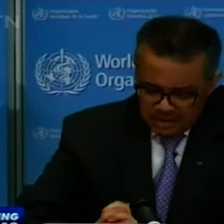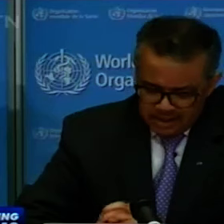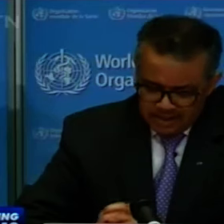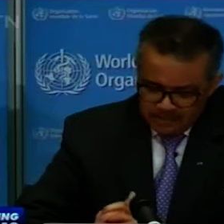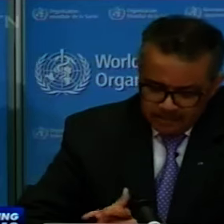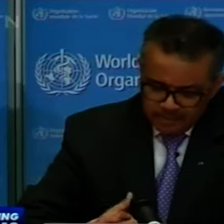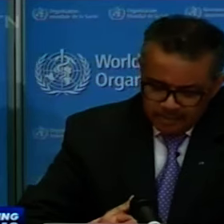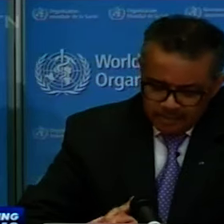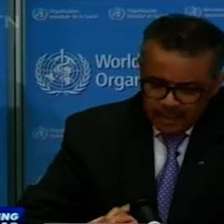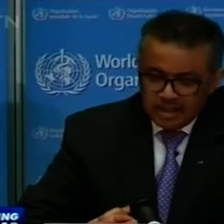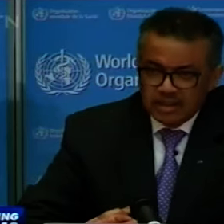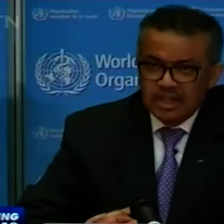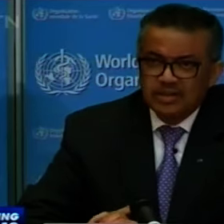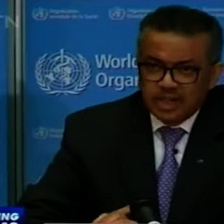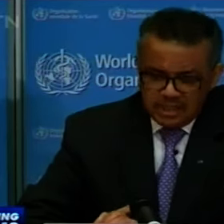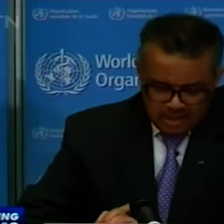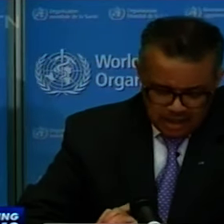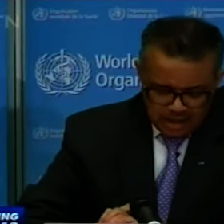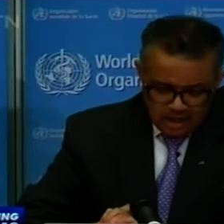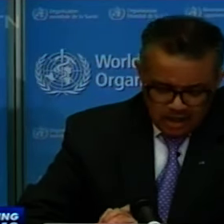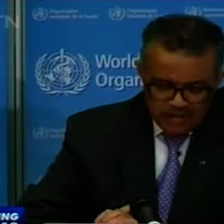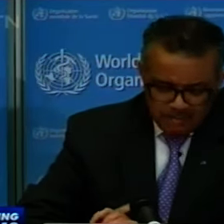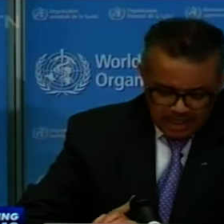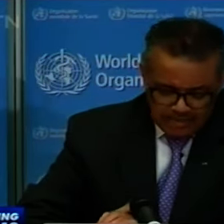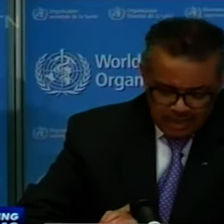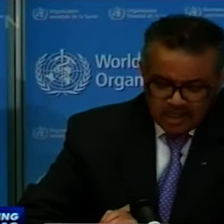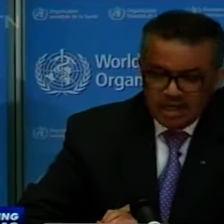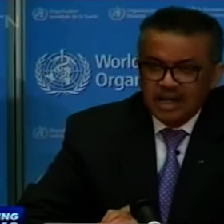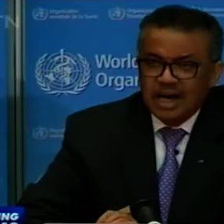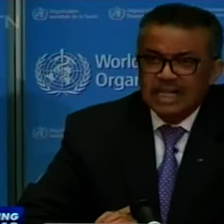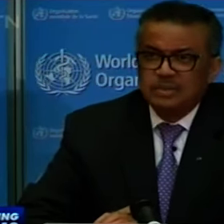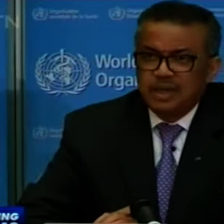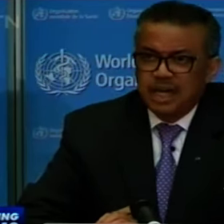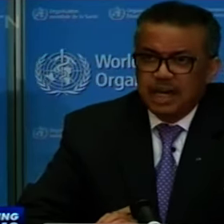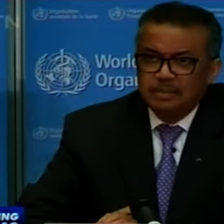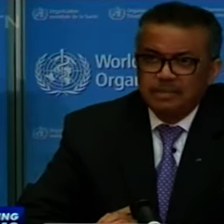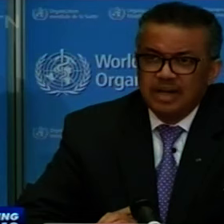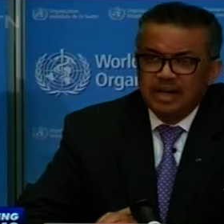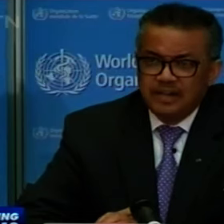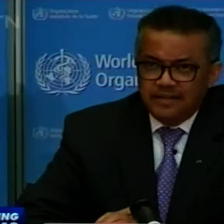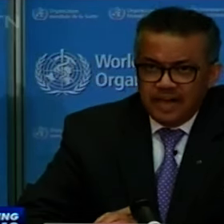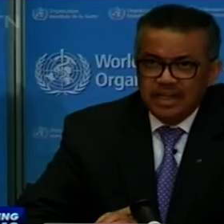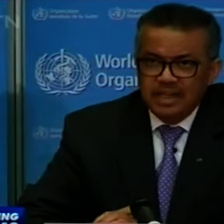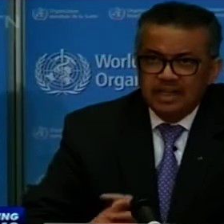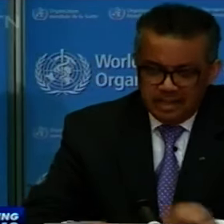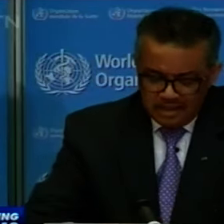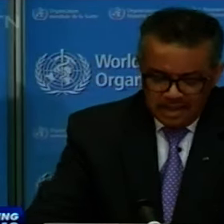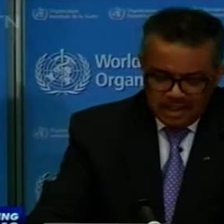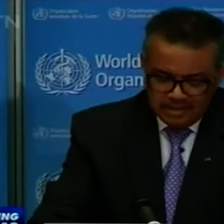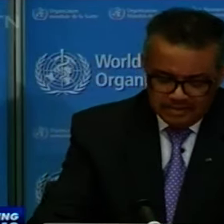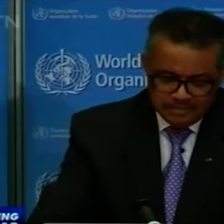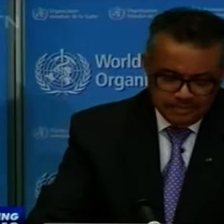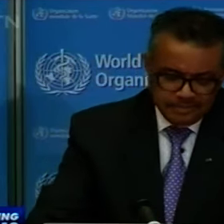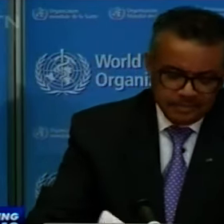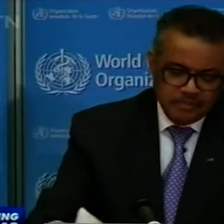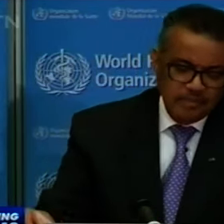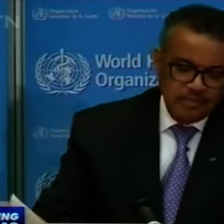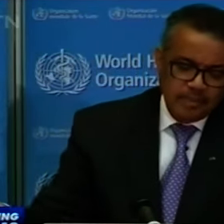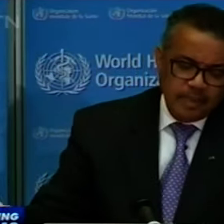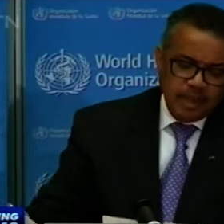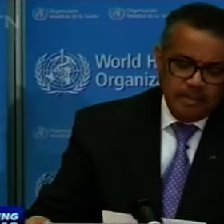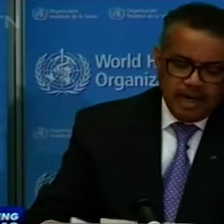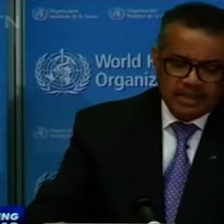agressives, mobilise communauté et évite bon grand rassemblement pour sauver la vie. L'Amérique lit de son côté une